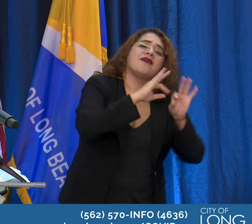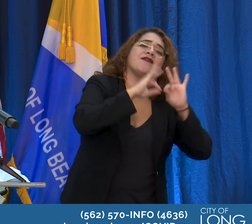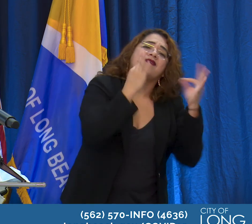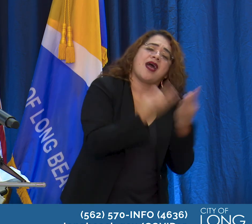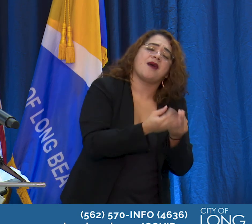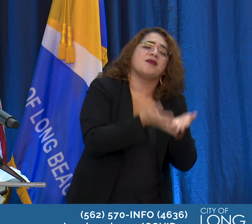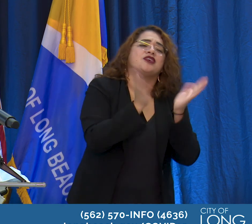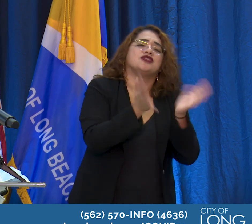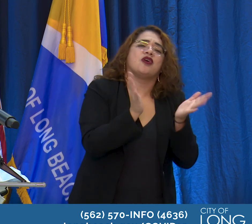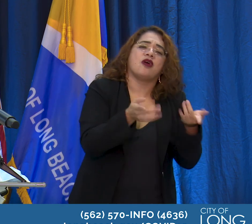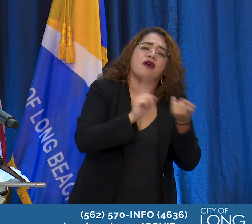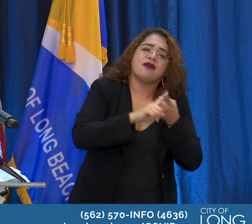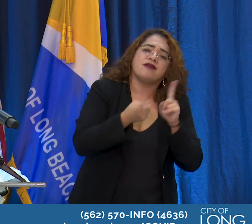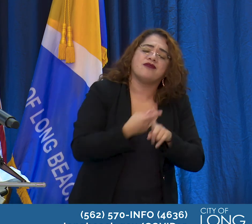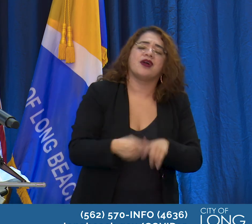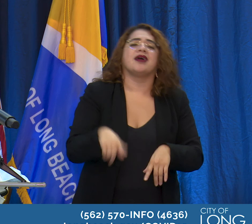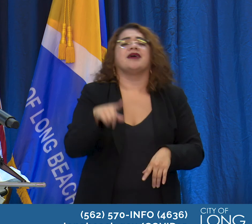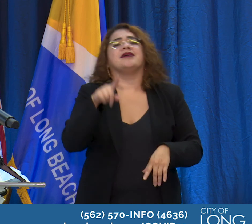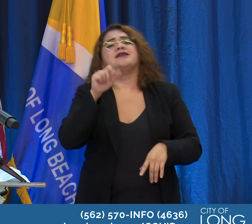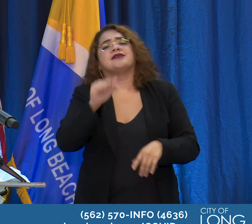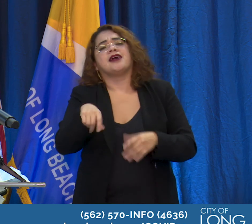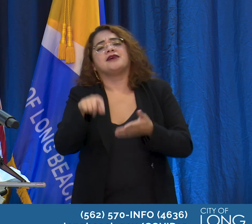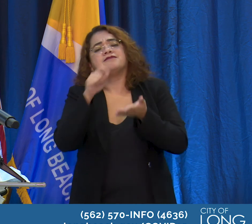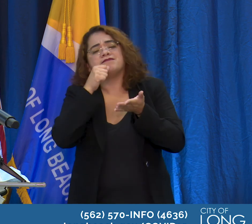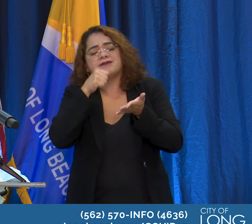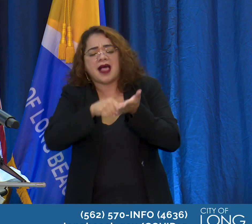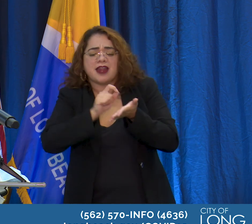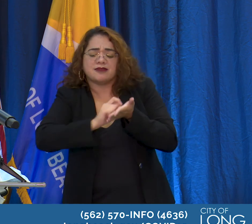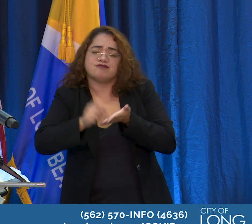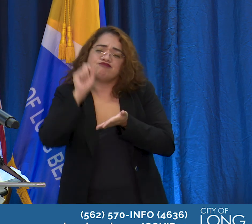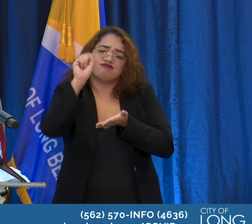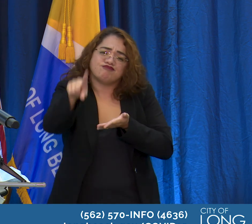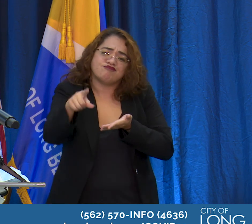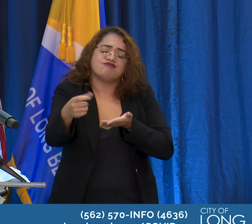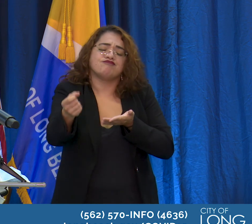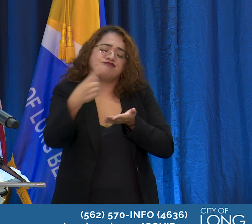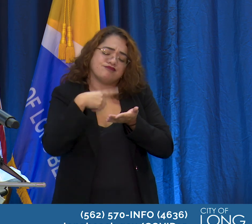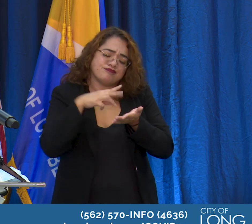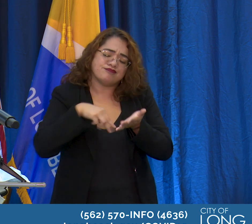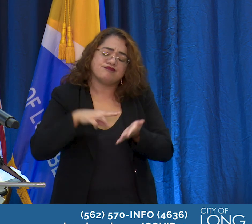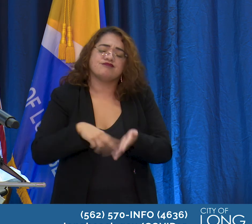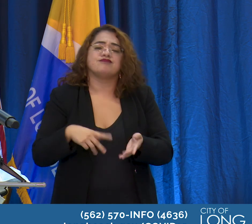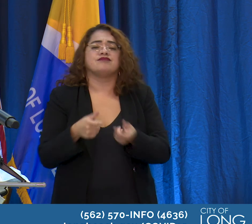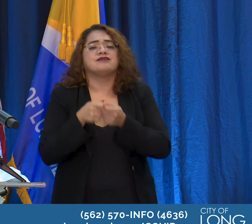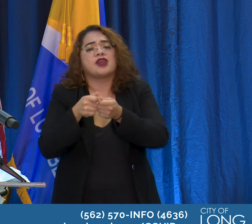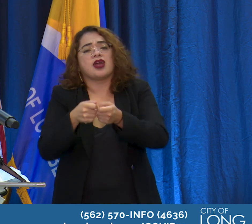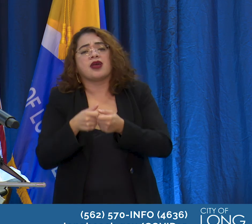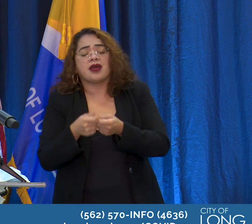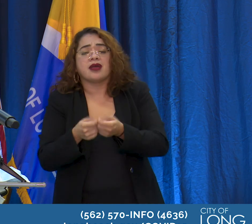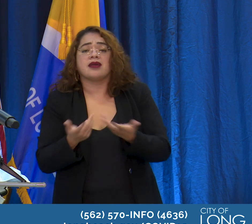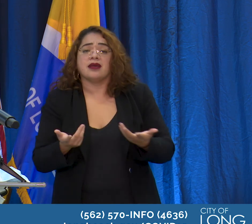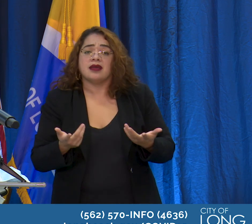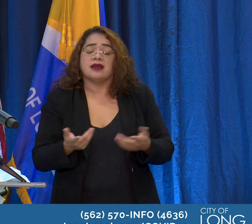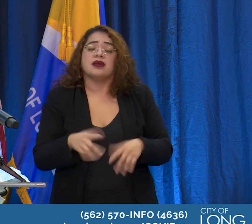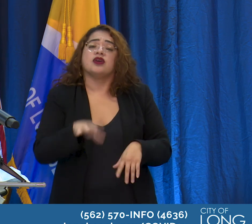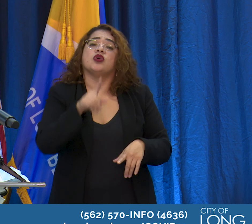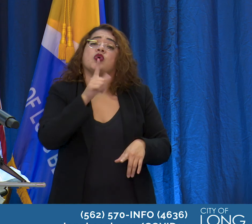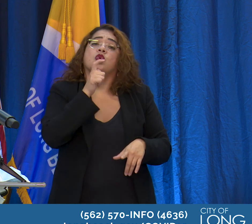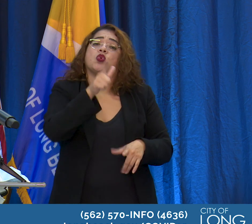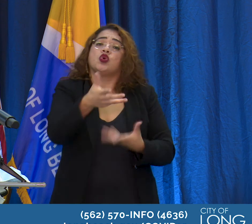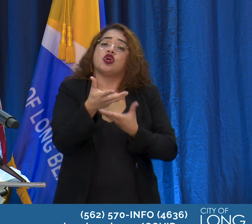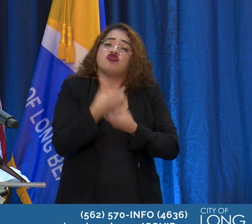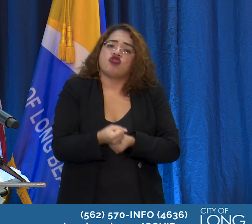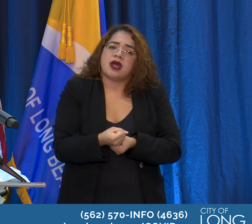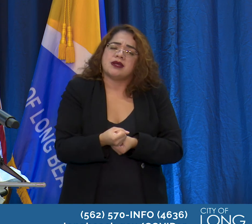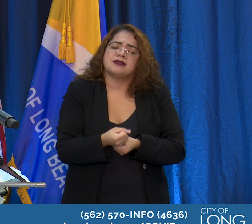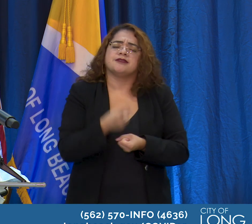correos electrónicos, cartas u otras formas de comunicación, y hablar con personas de su confianza